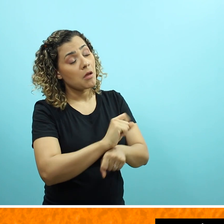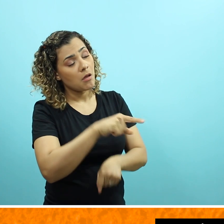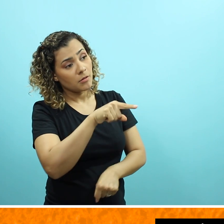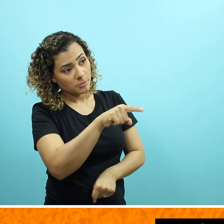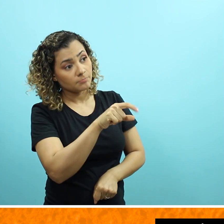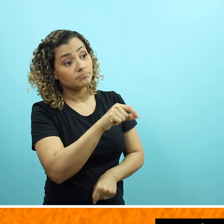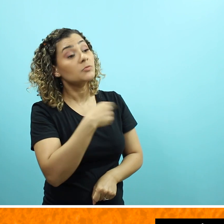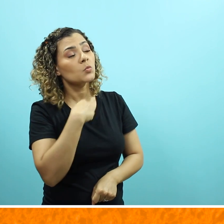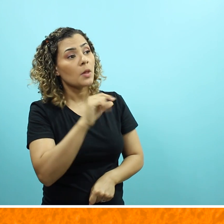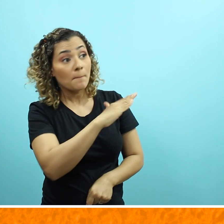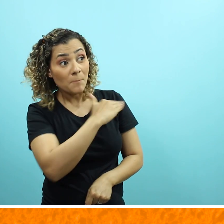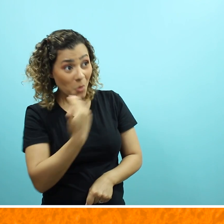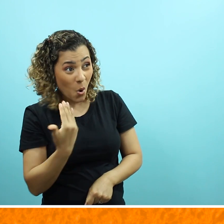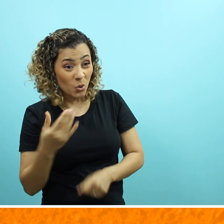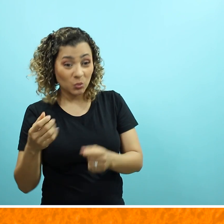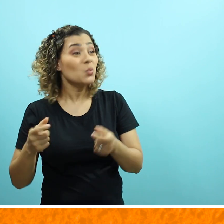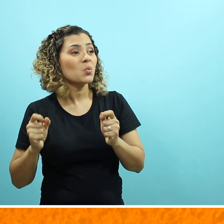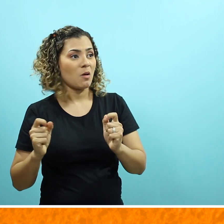dele.